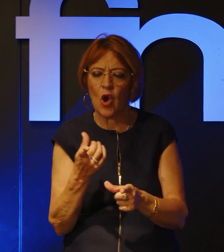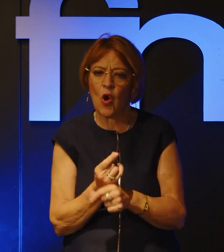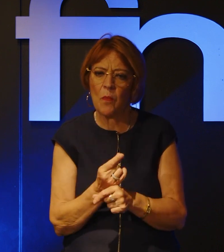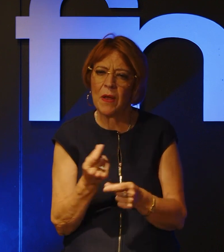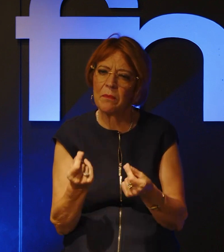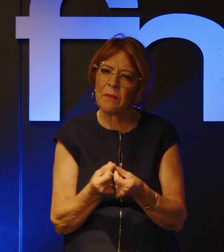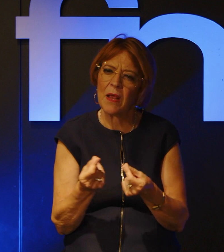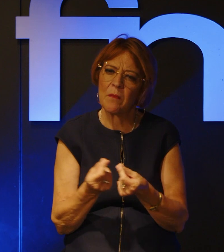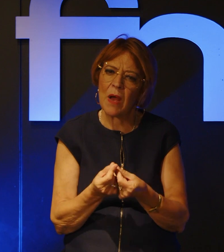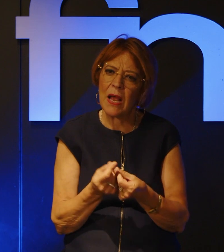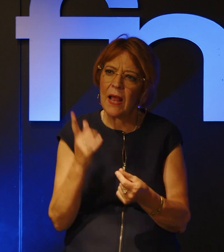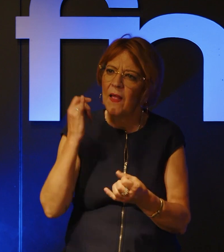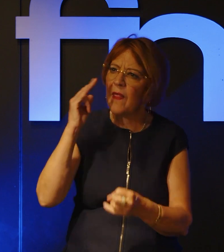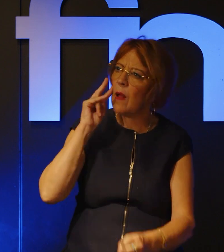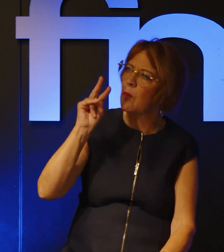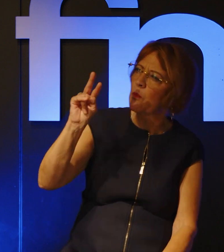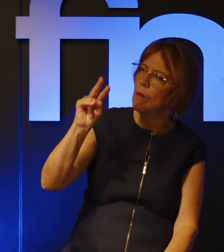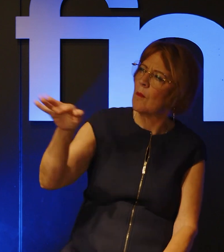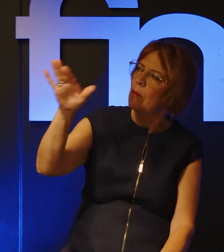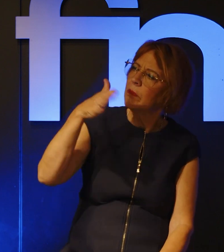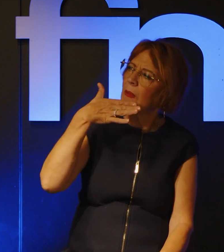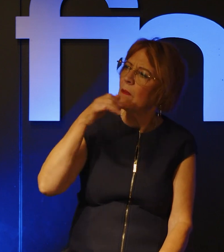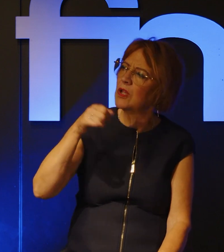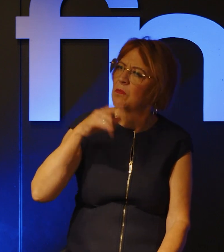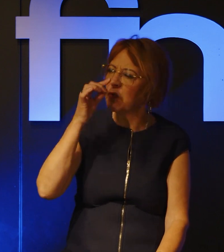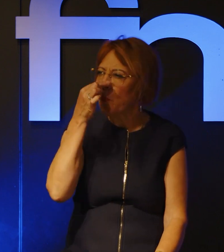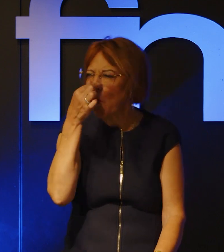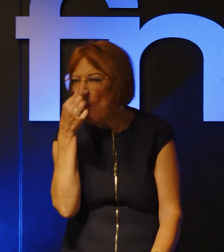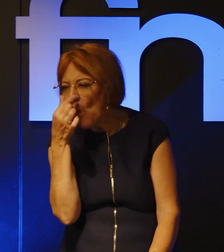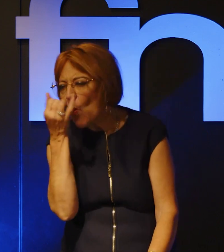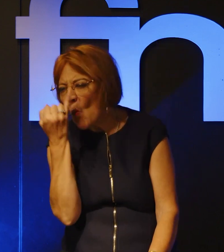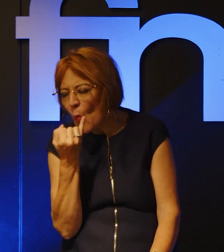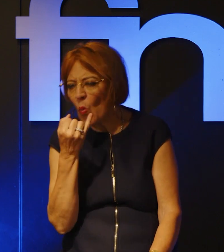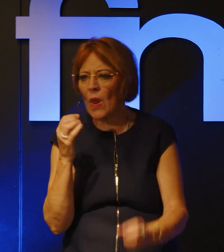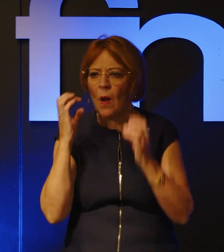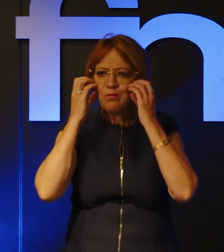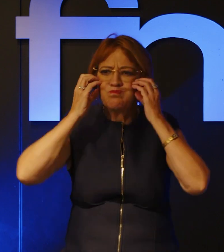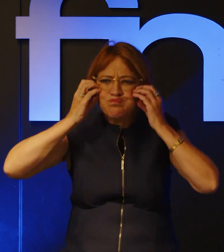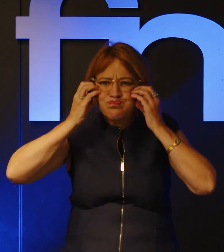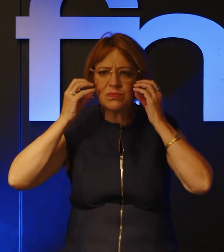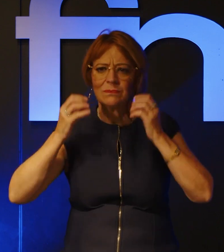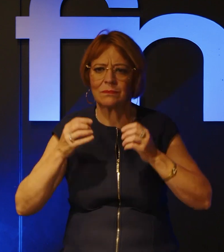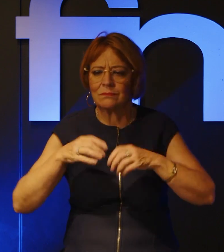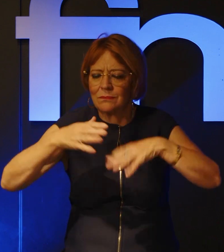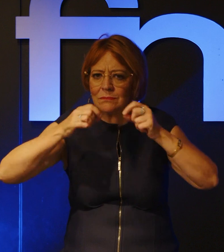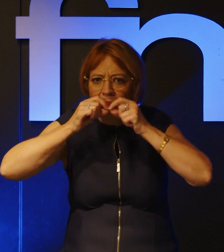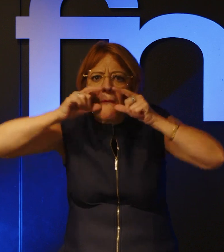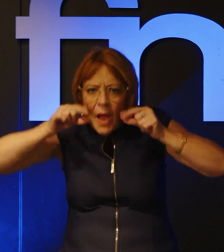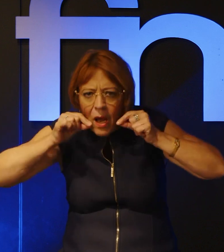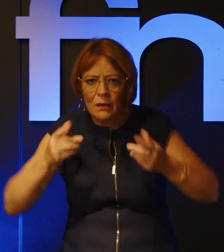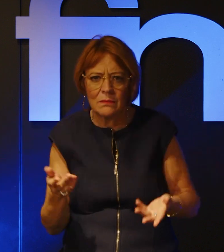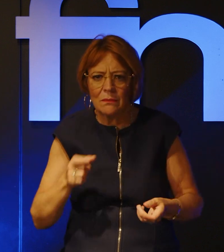aproximação a um ideal de belesa específico o nariz mais fino os lábios mais grossos as maçãs do rosto não onde não é